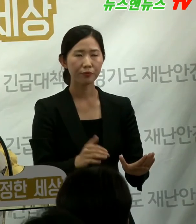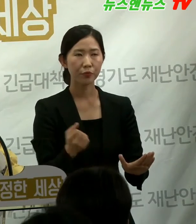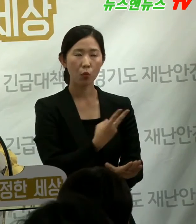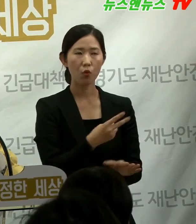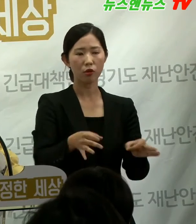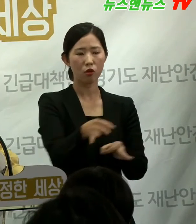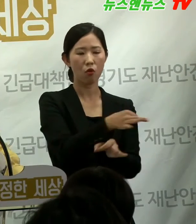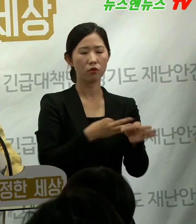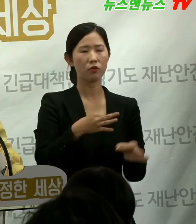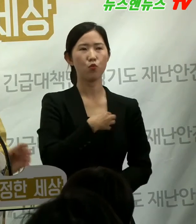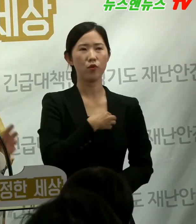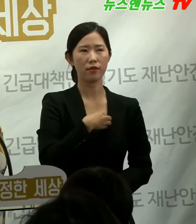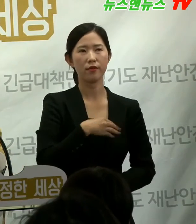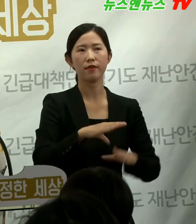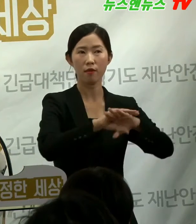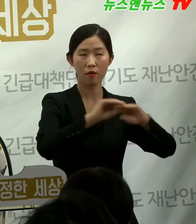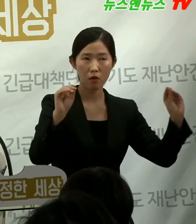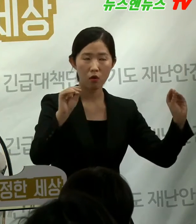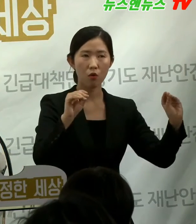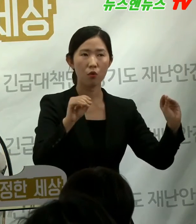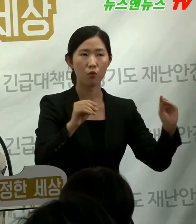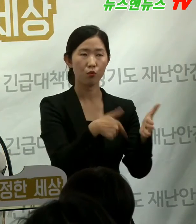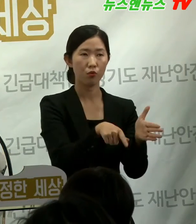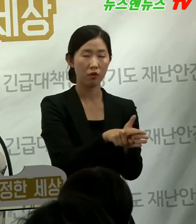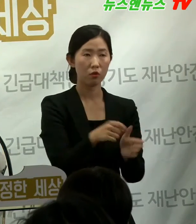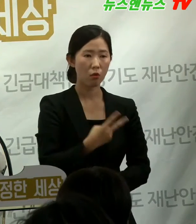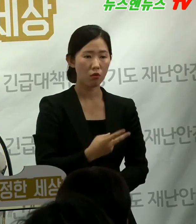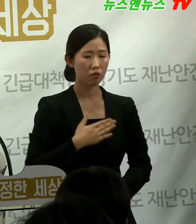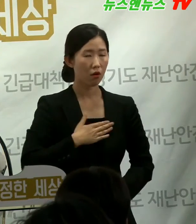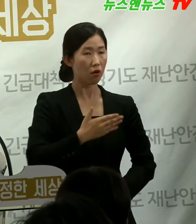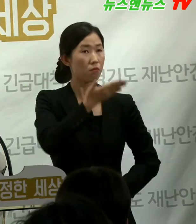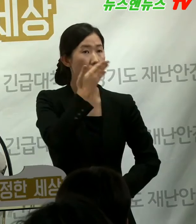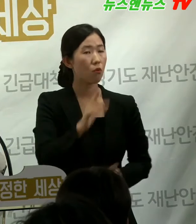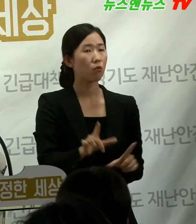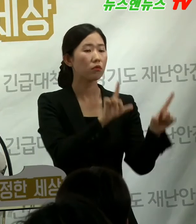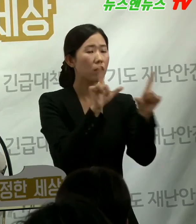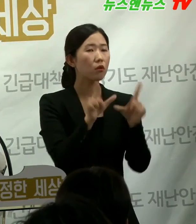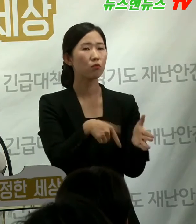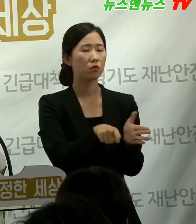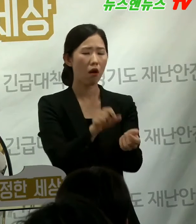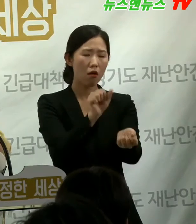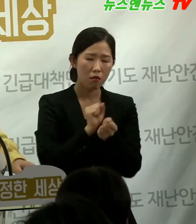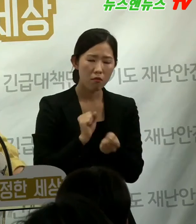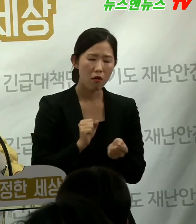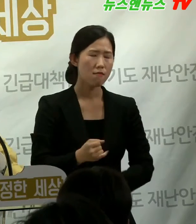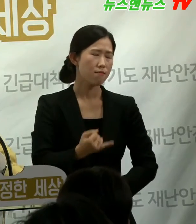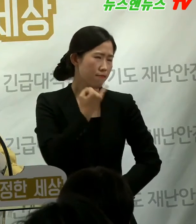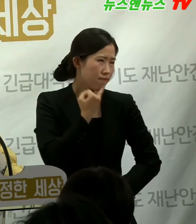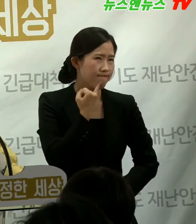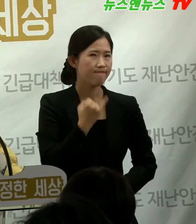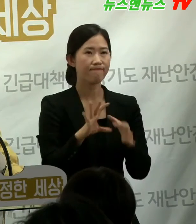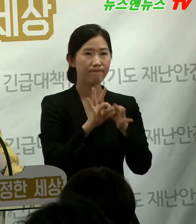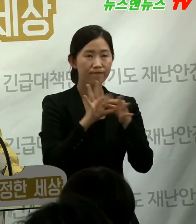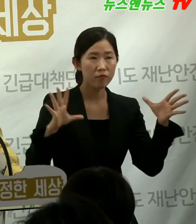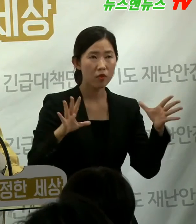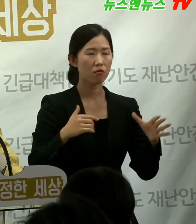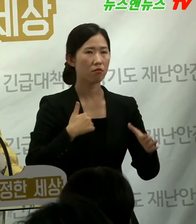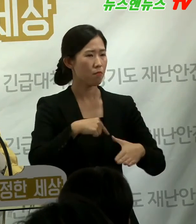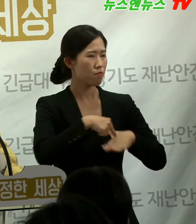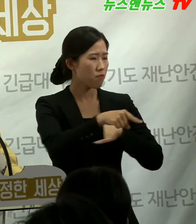아까 말씀드렸던 것처럼 정말로 생계 유지를 위해서 감염을 무릅쓰고 이렇게